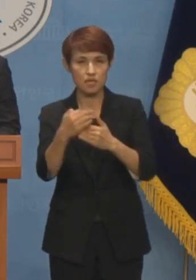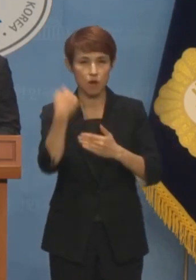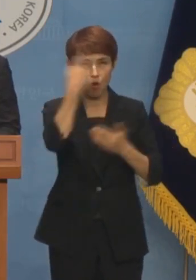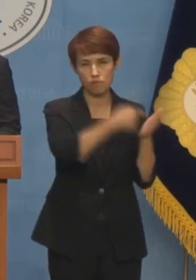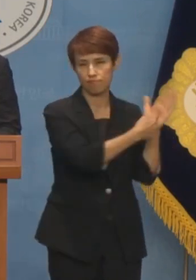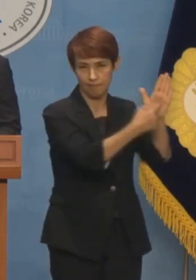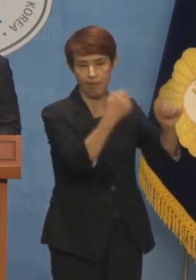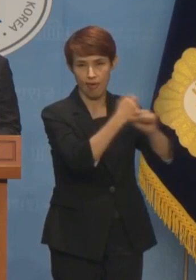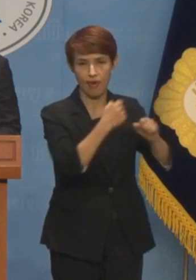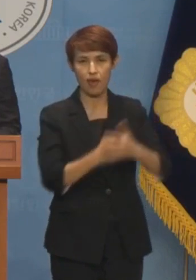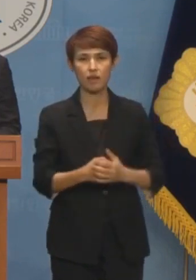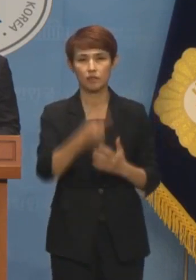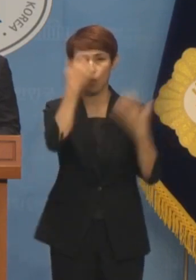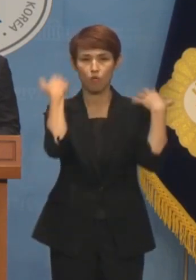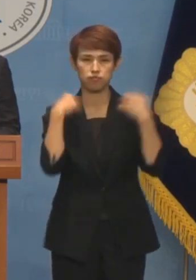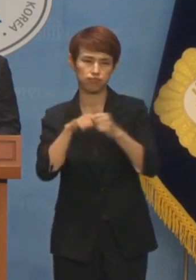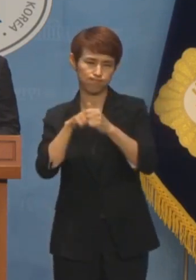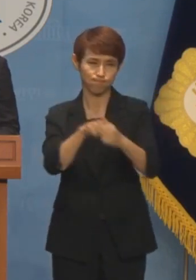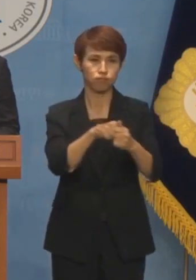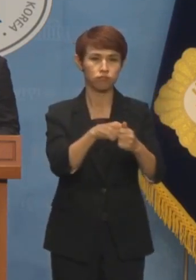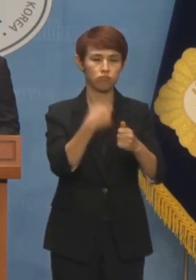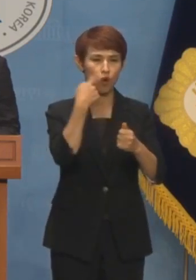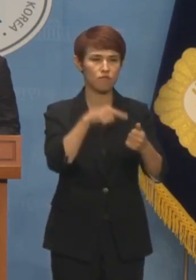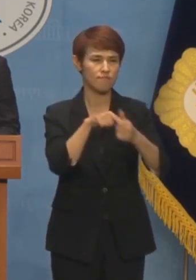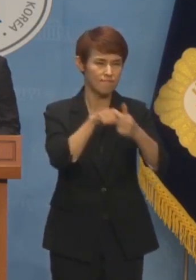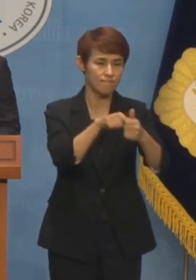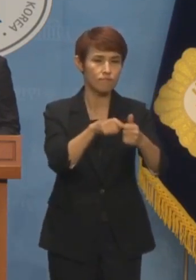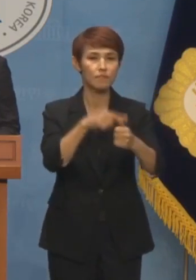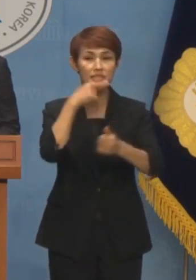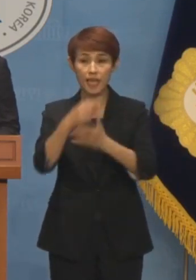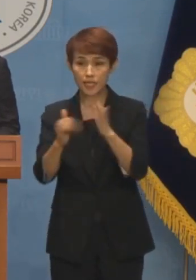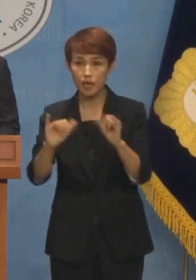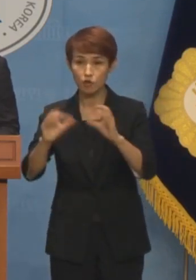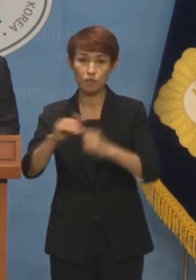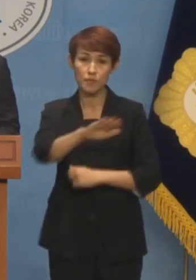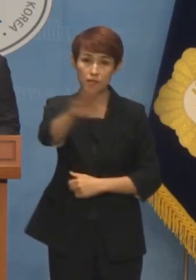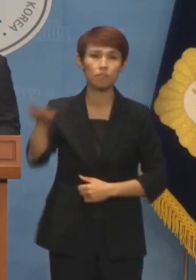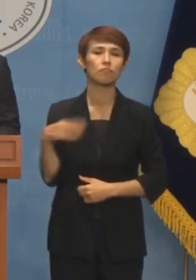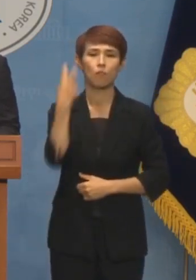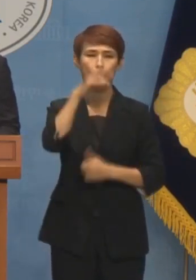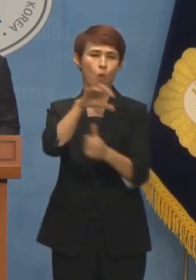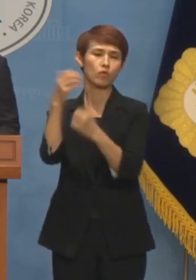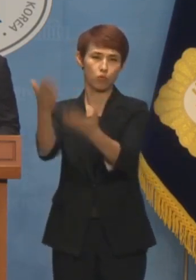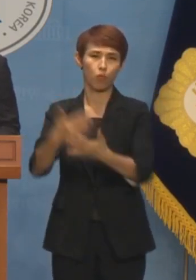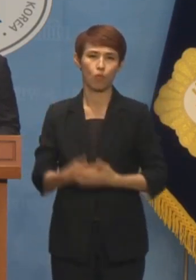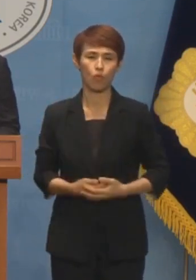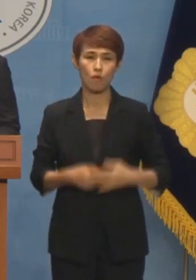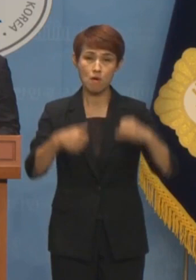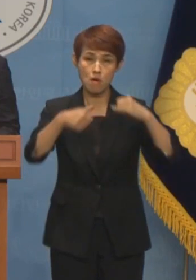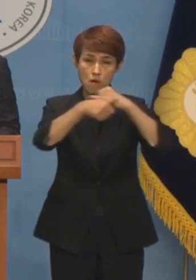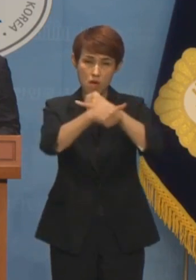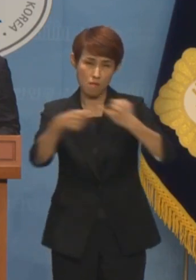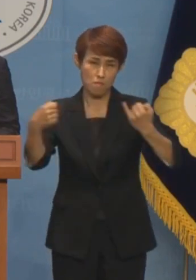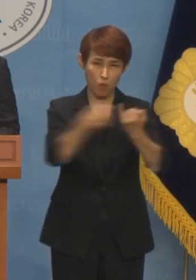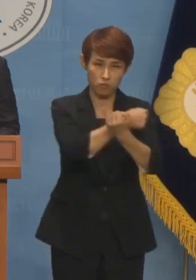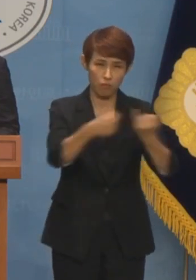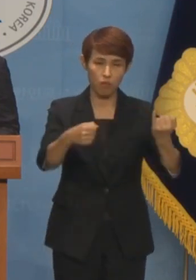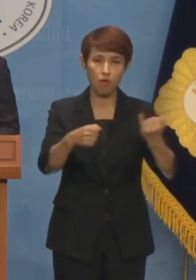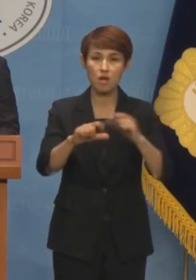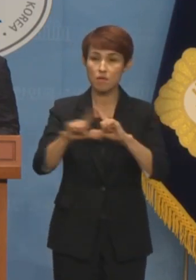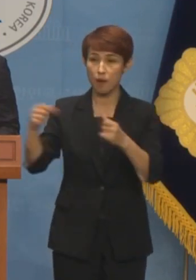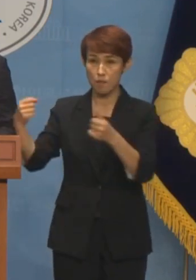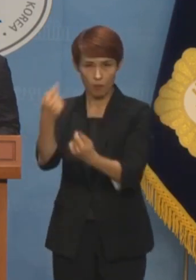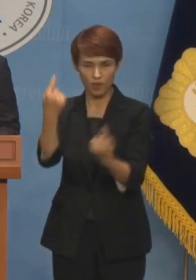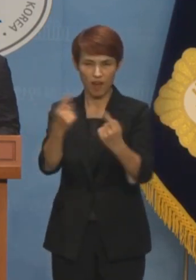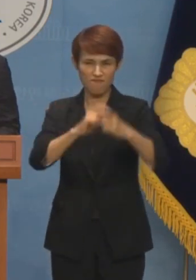차원에서 강제하게 해 피해자와 국민을 보호하겠습니다. 교제폭력, 일반 폭행보다 형량